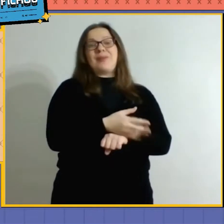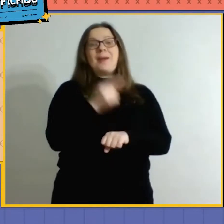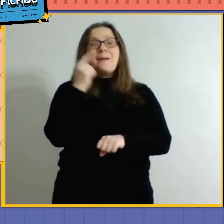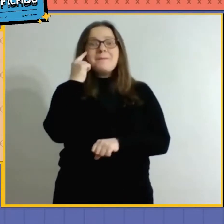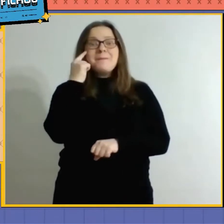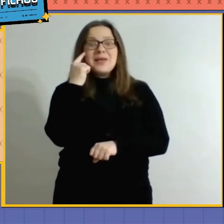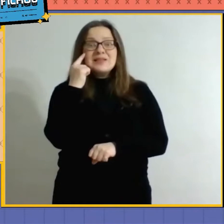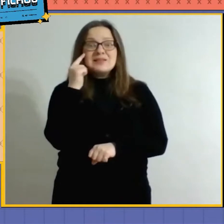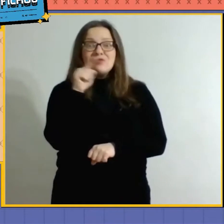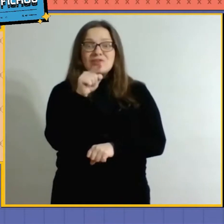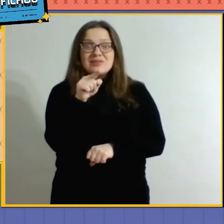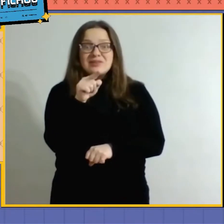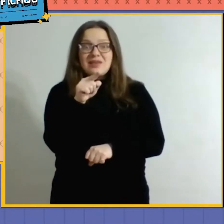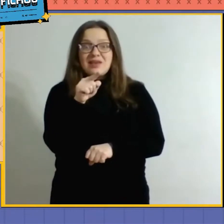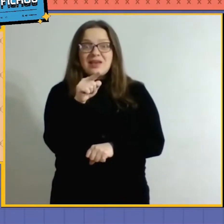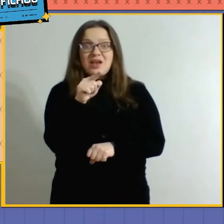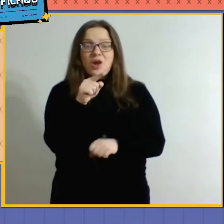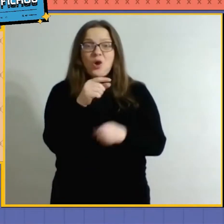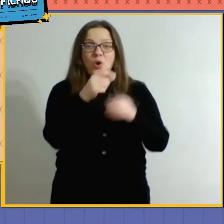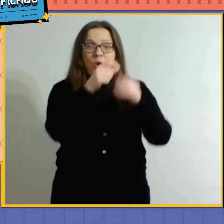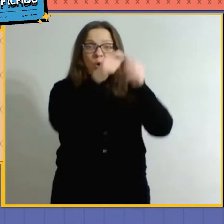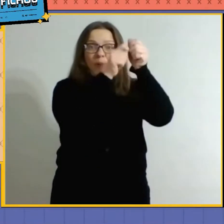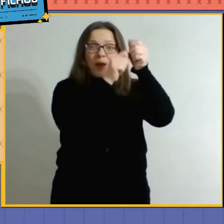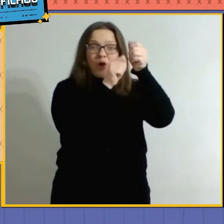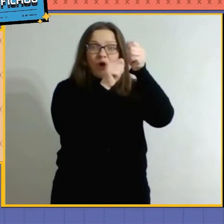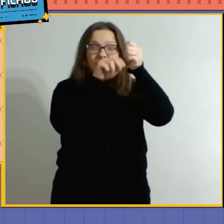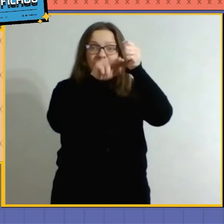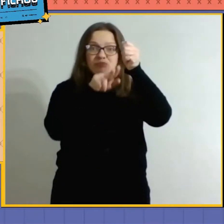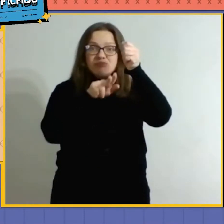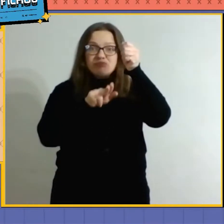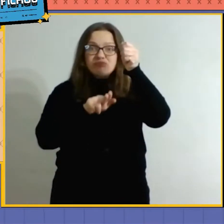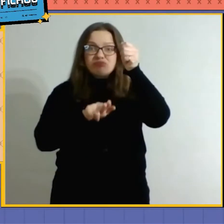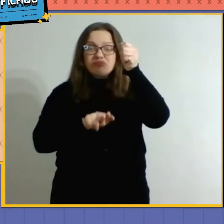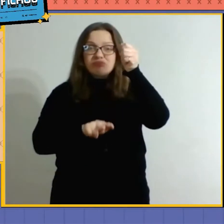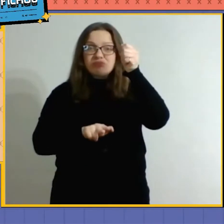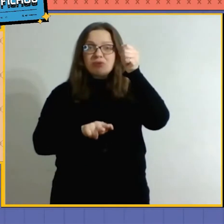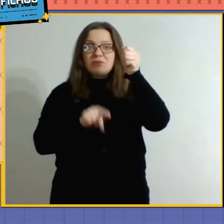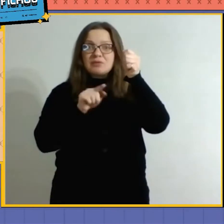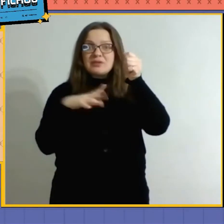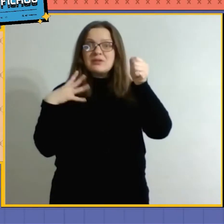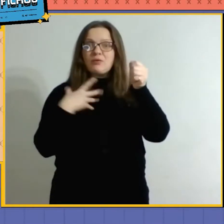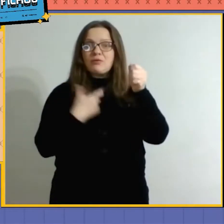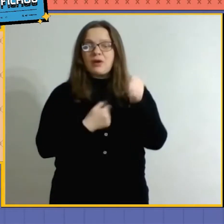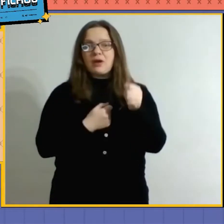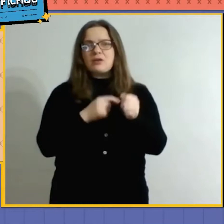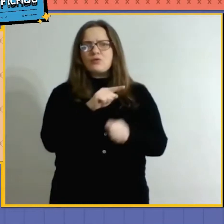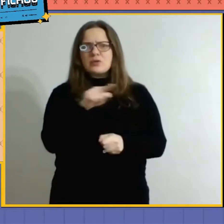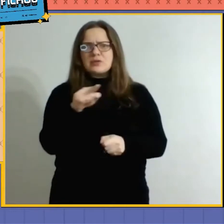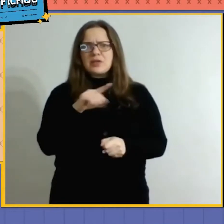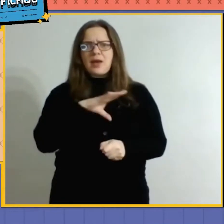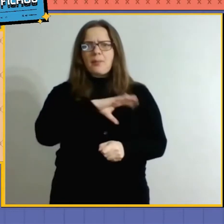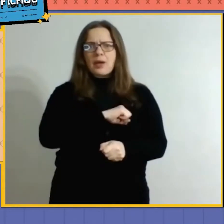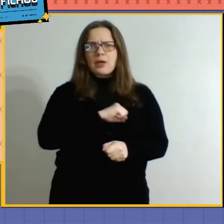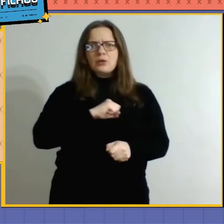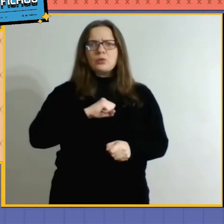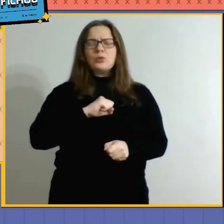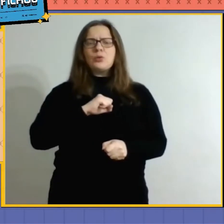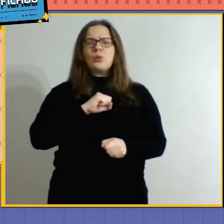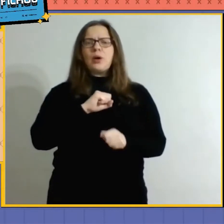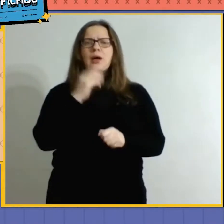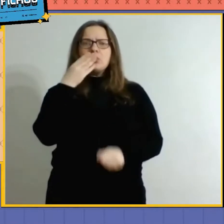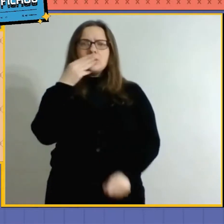por uma corda e no final amada adolescente Amado adolescente os soldados